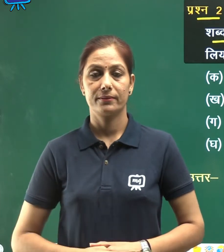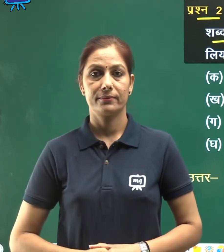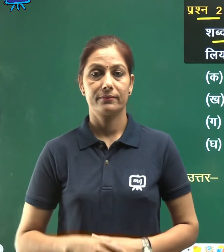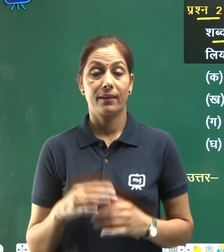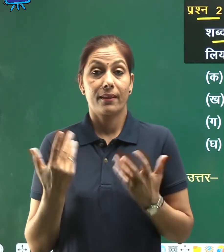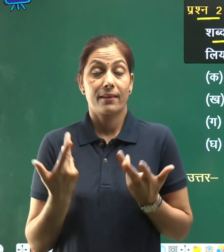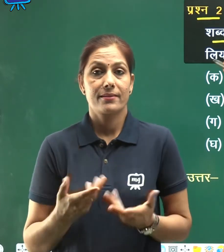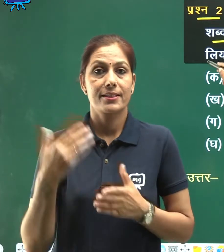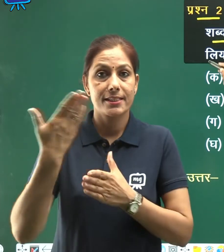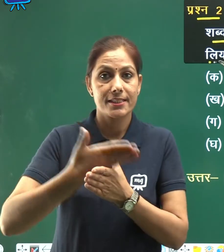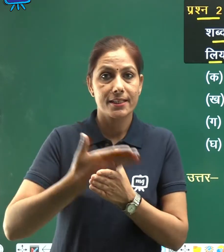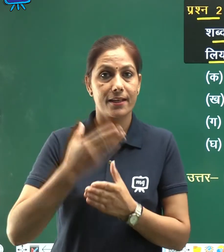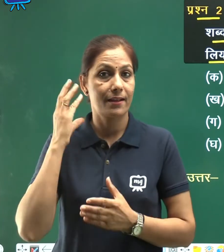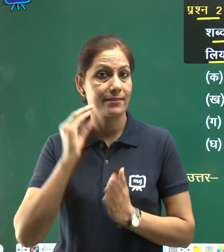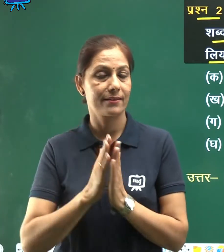किस संग्रह से